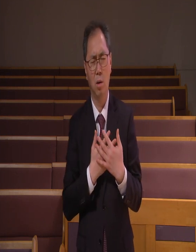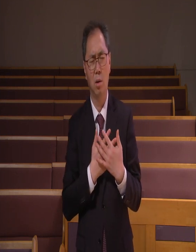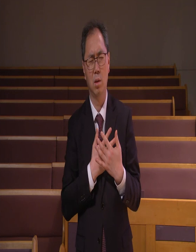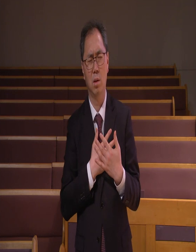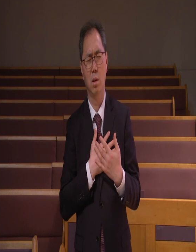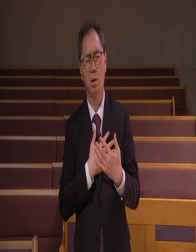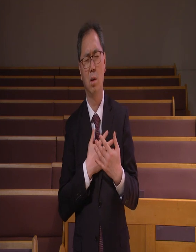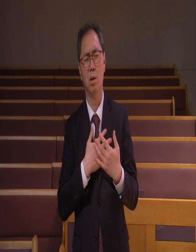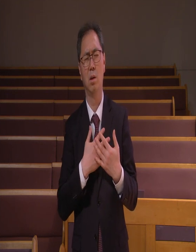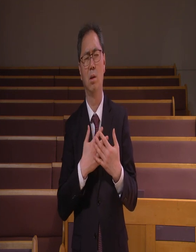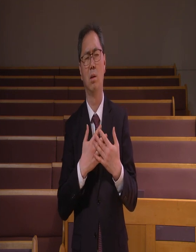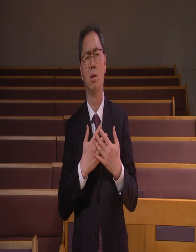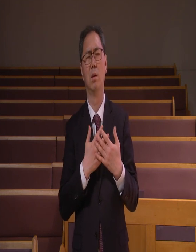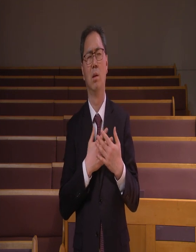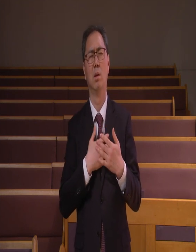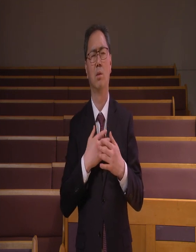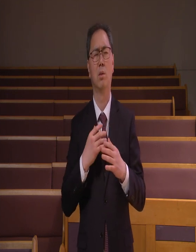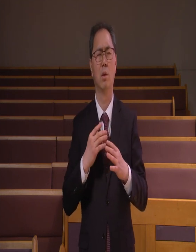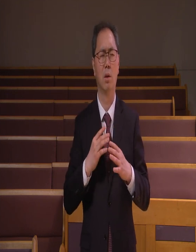떨려